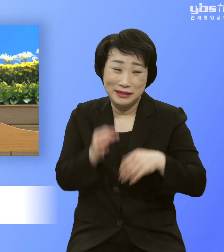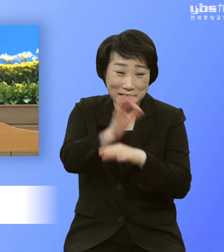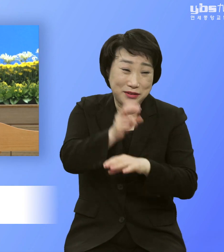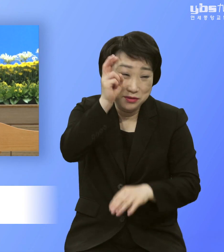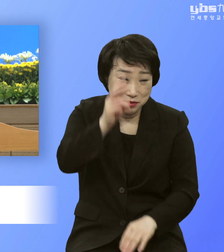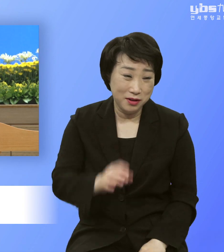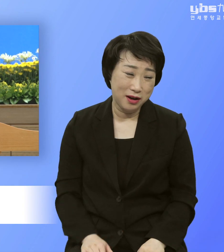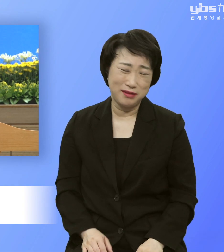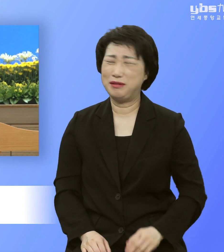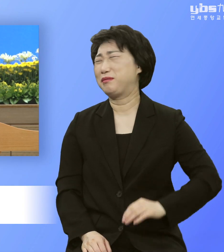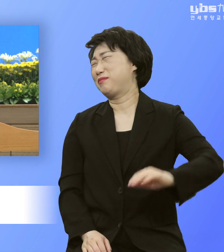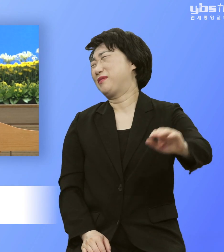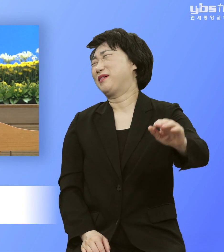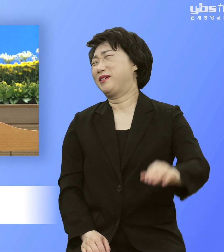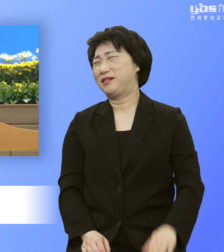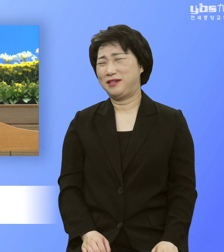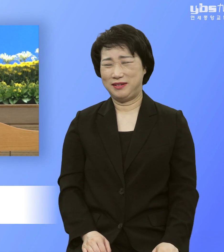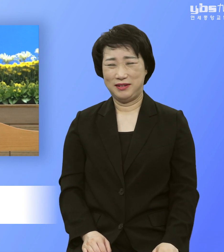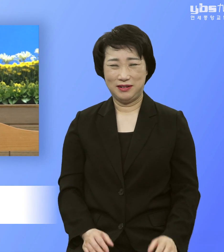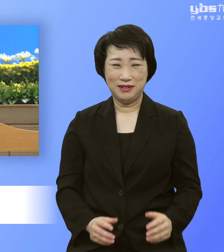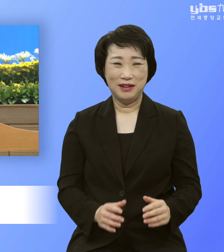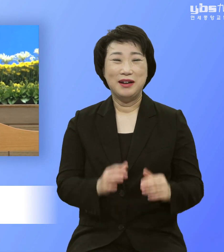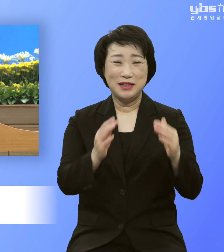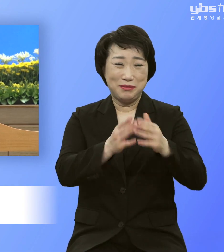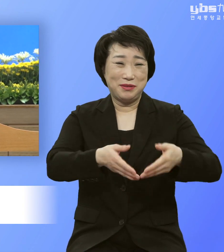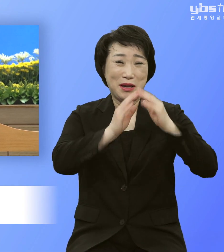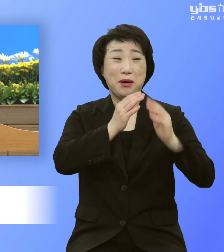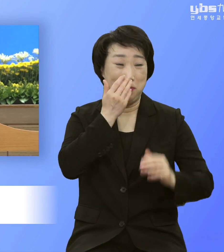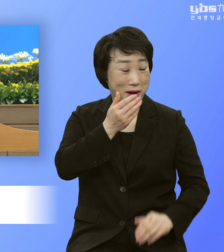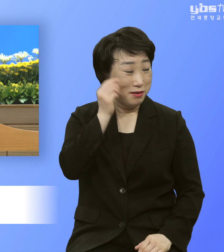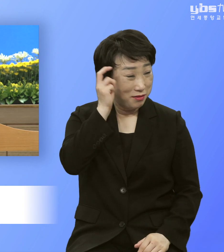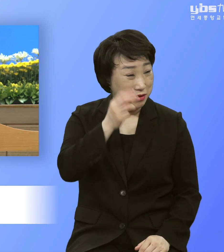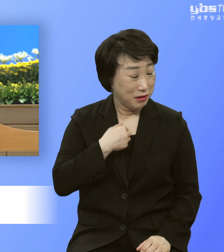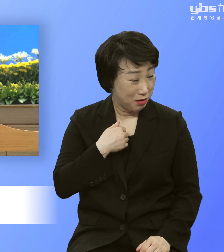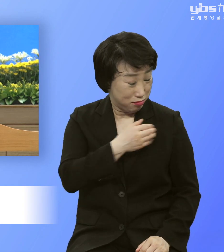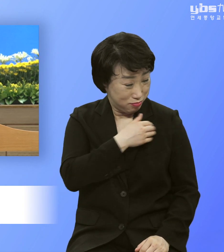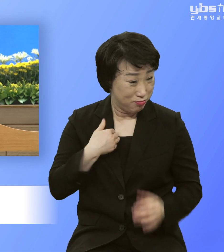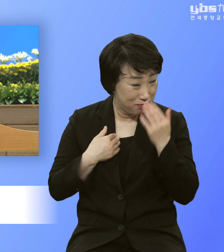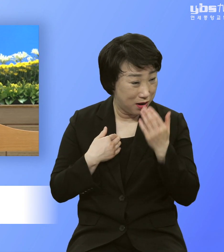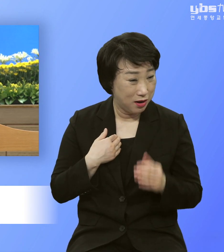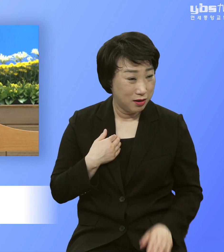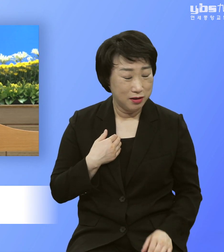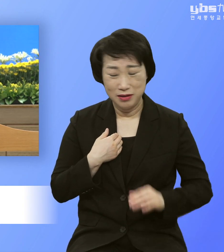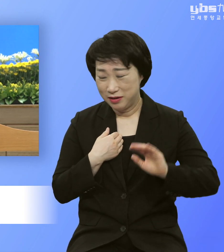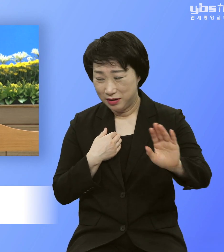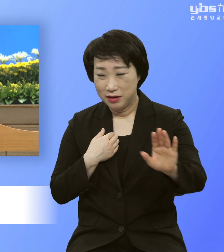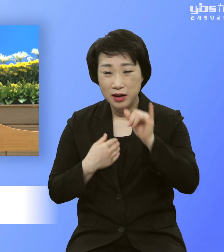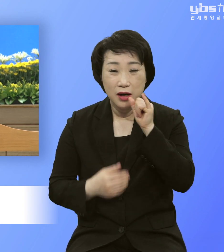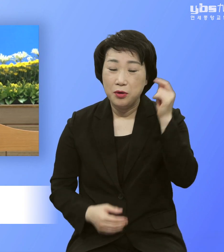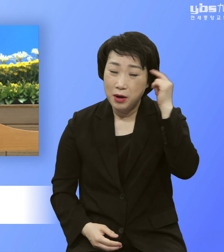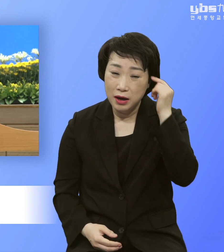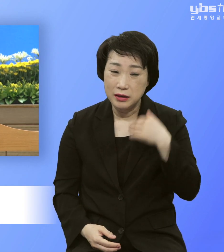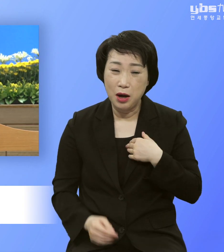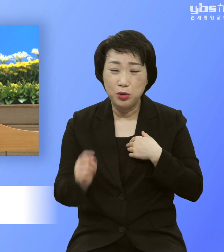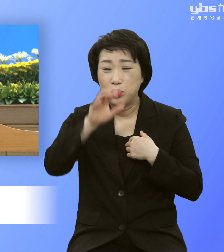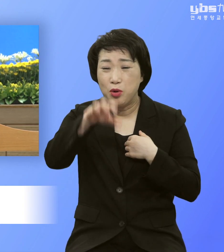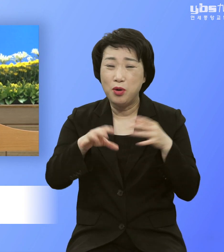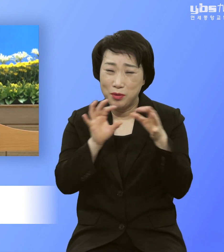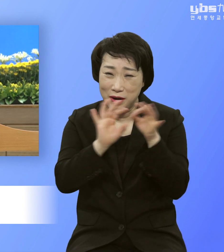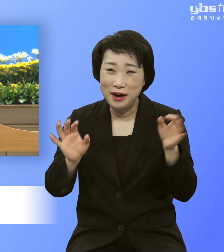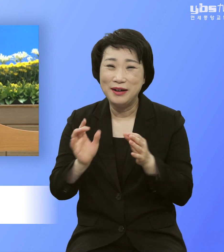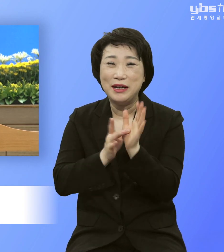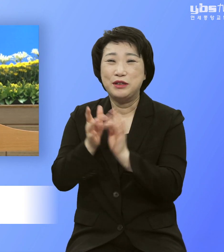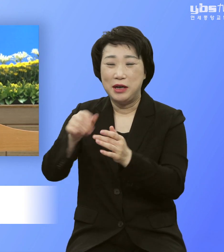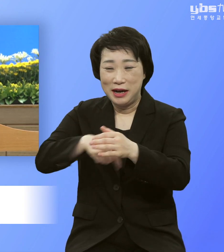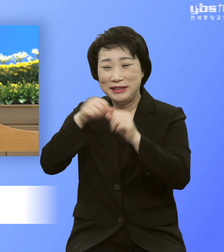아니오. 지었을 거 아니냐 이 말이오. 얼마든지. 나는 어디 있으나 우리는